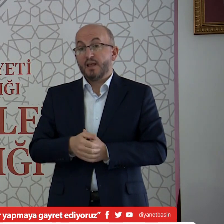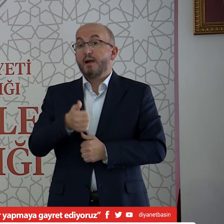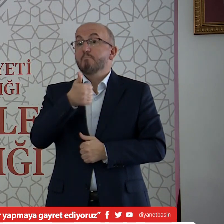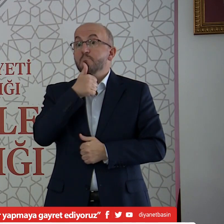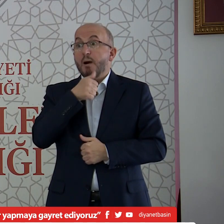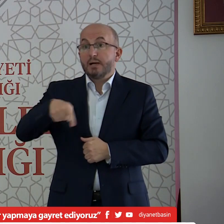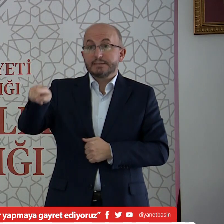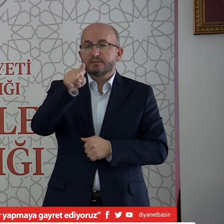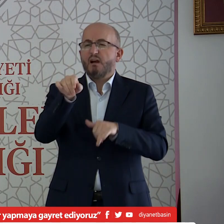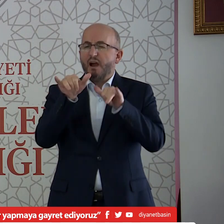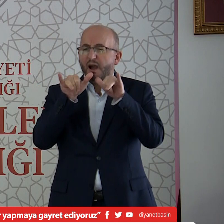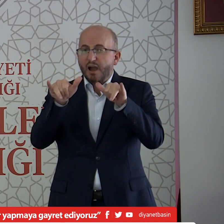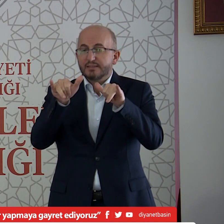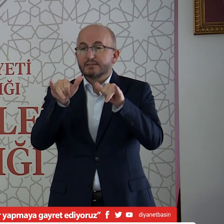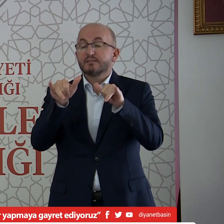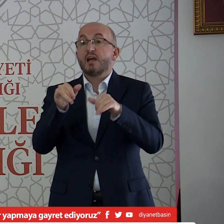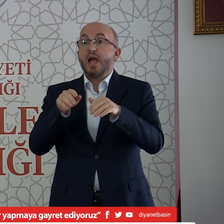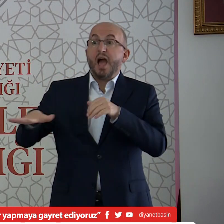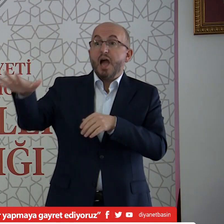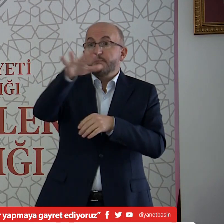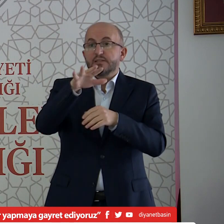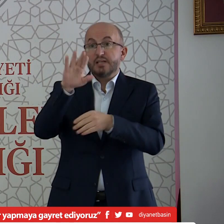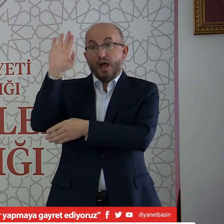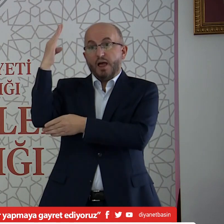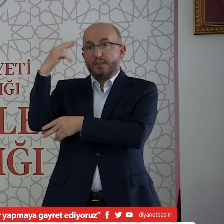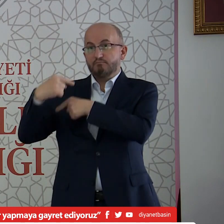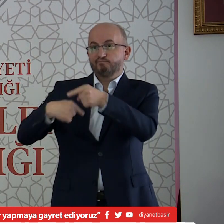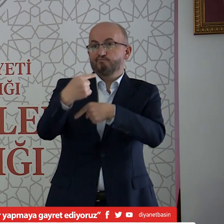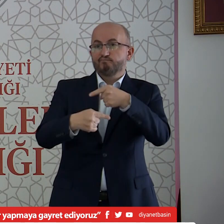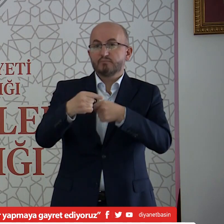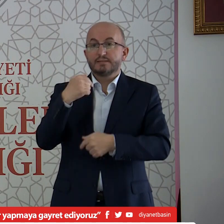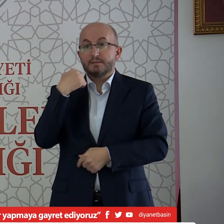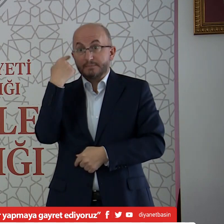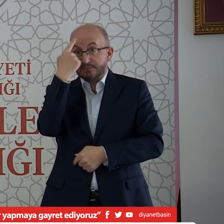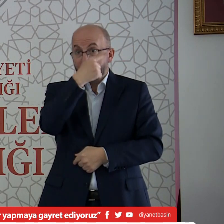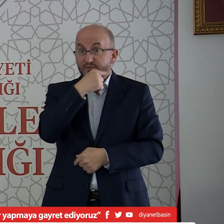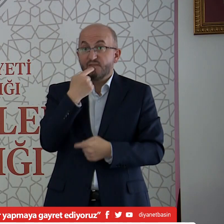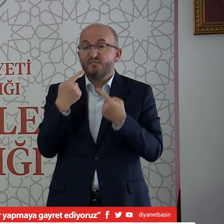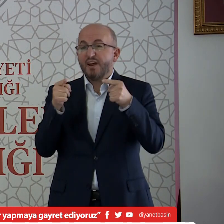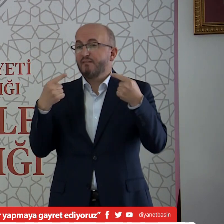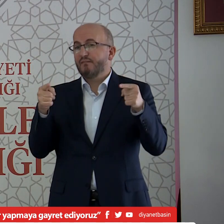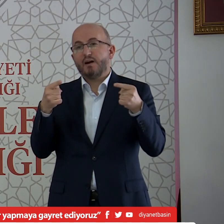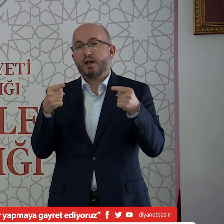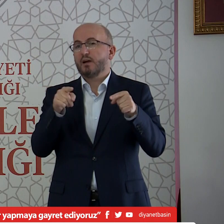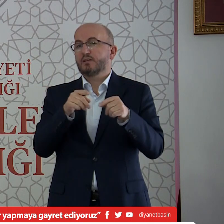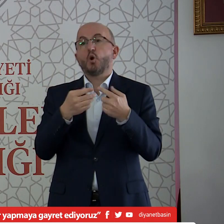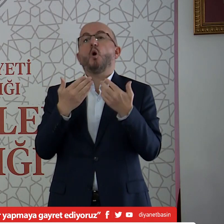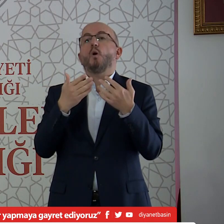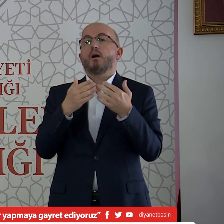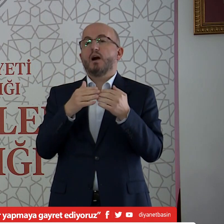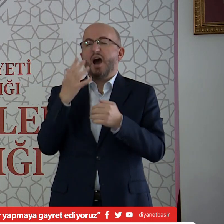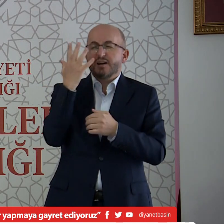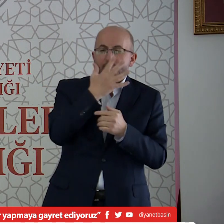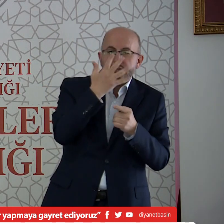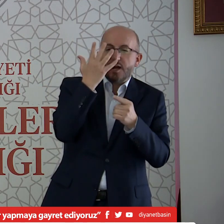babanız bir, hepiniz Adem'densiniz, beyazın siyaha, siyahın beyaza, Arap'ın Arap olmayana,